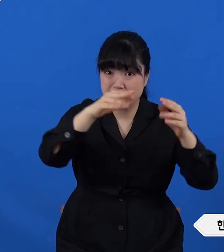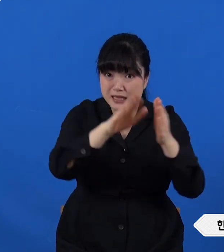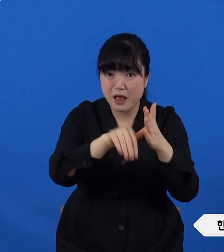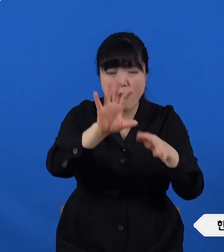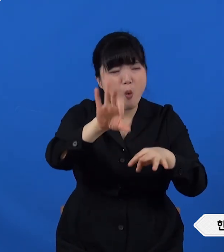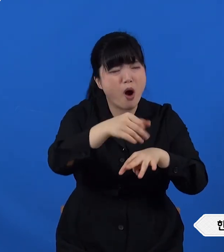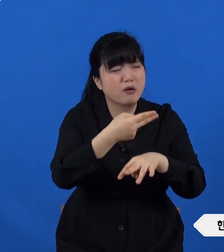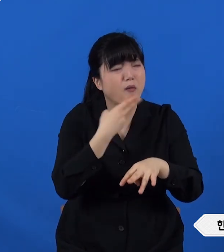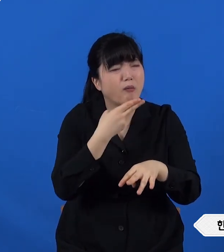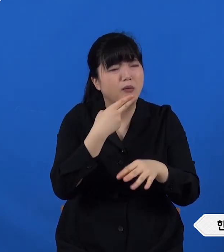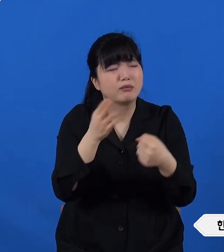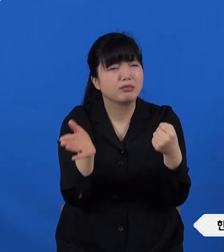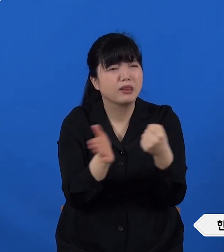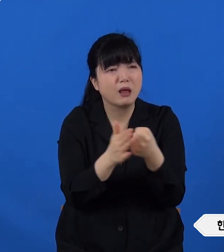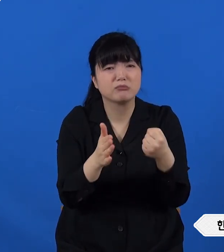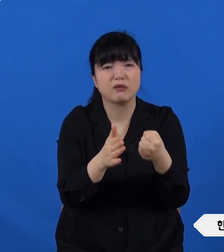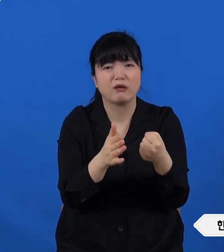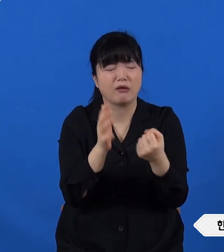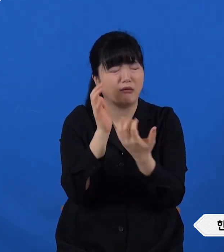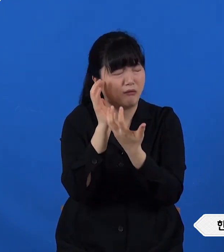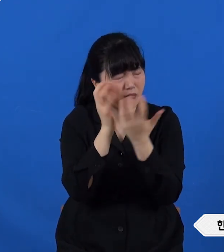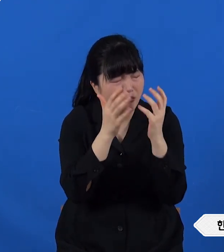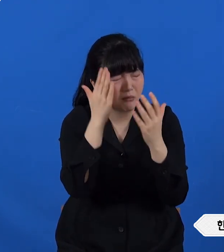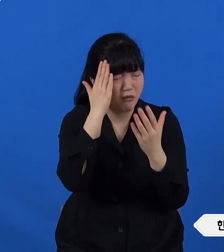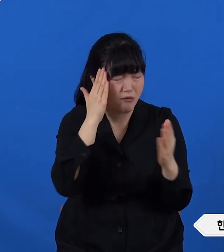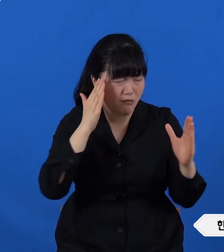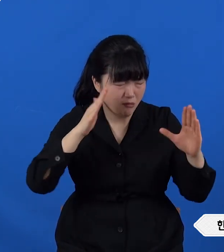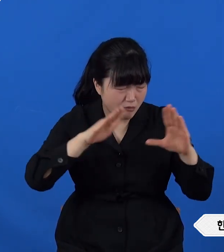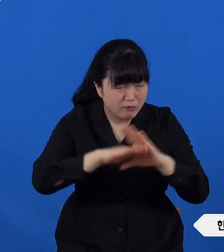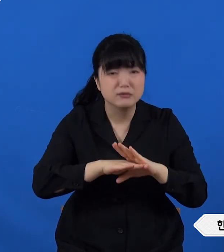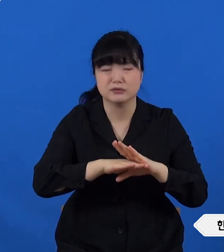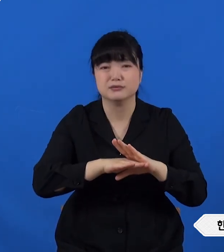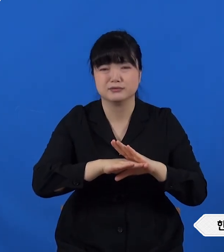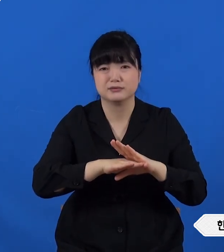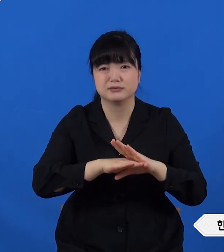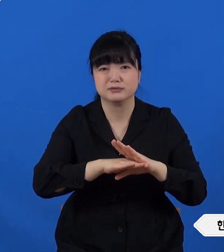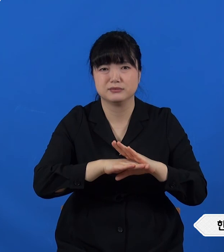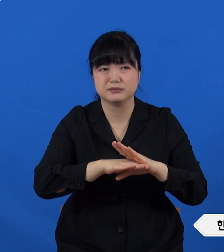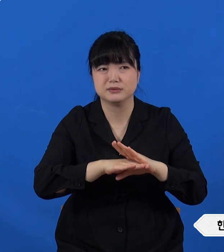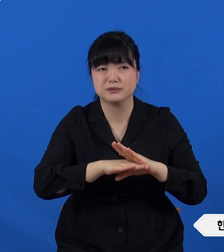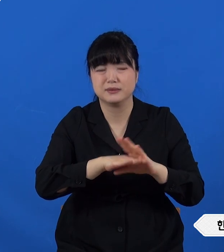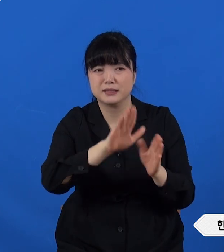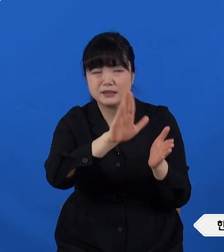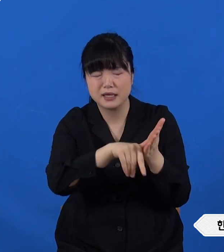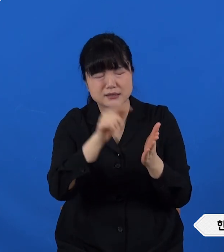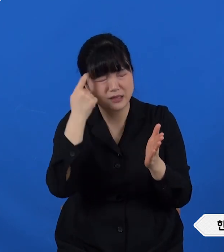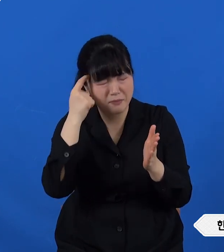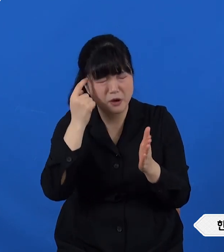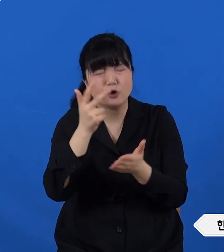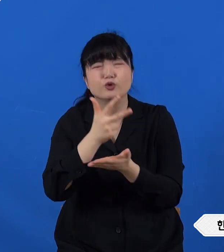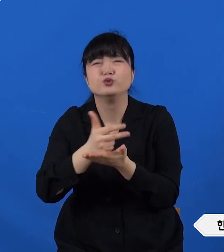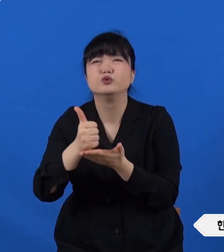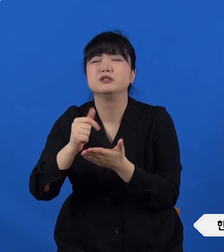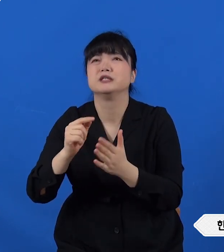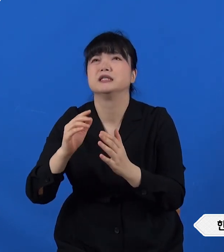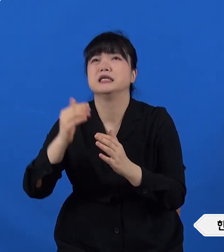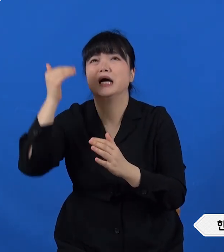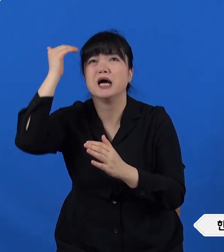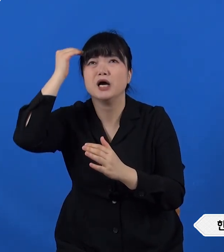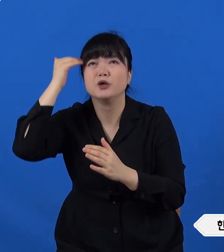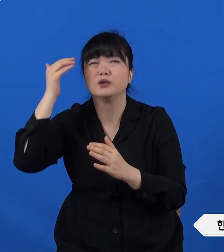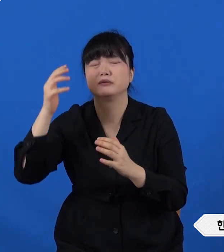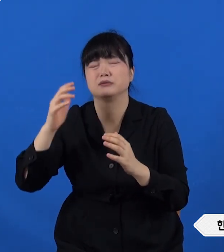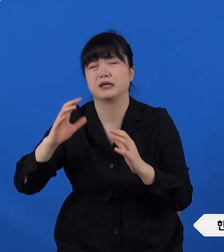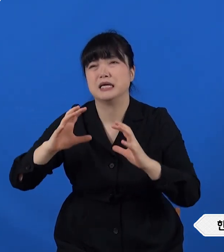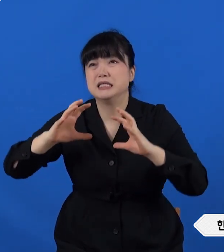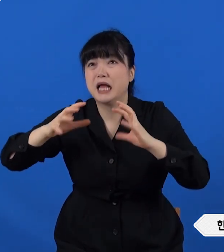왕이 없으므로 그렇게 어둠과 절망의 시대가 됐던 것을 생각하면서 주님 이 땅에 충만히